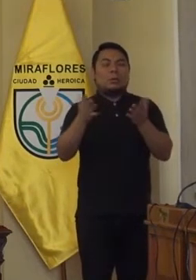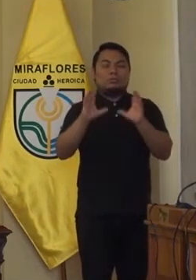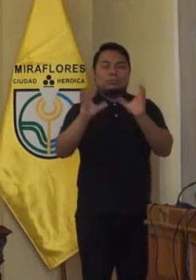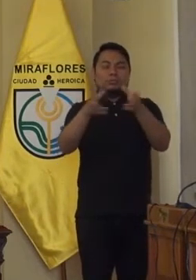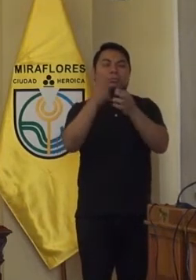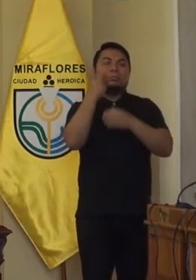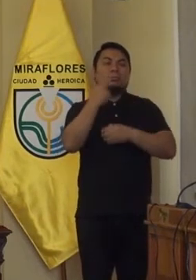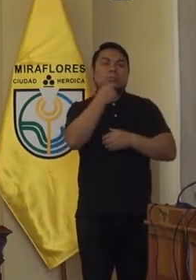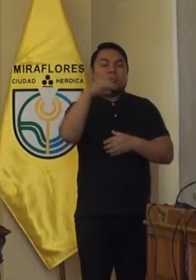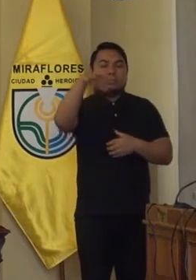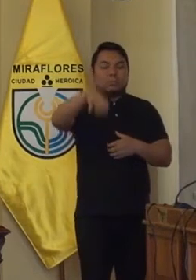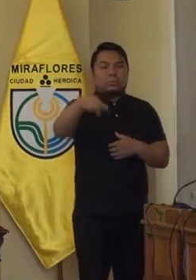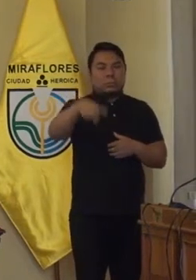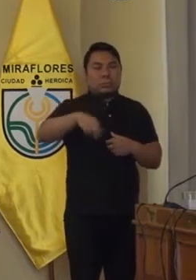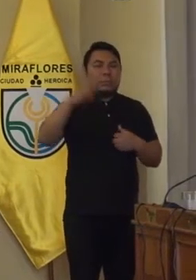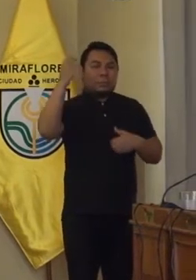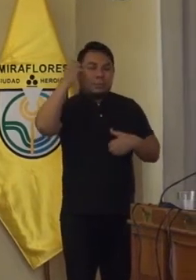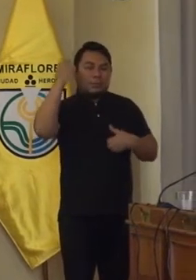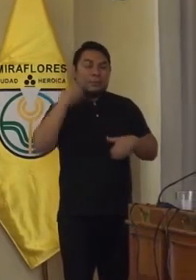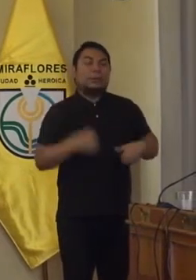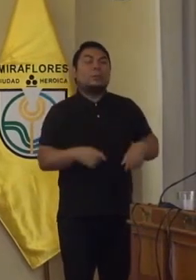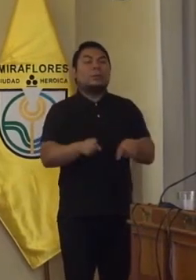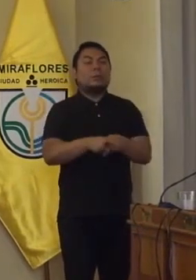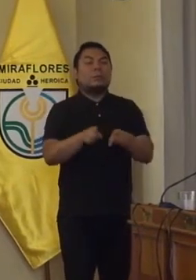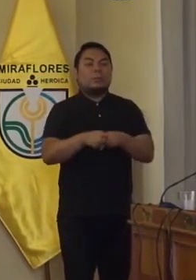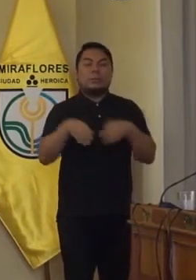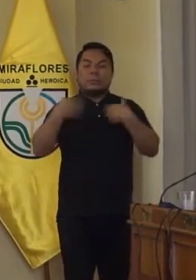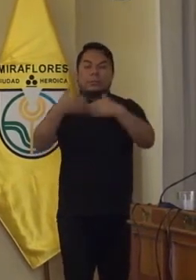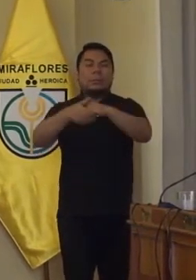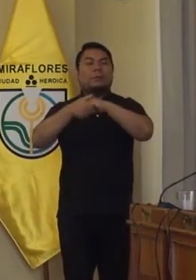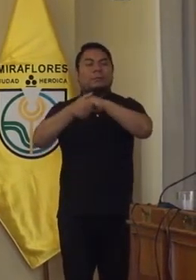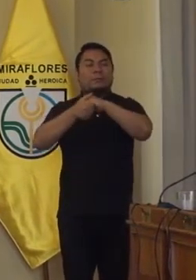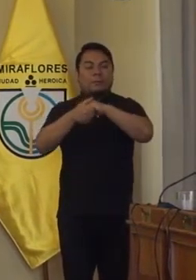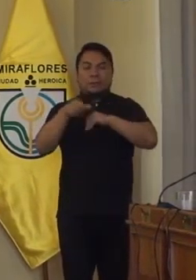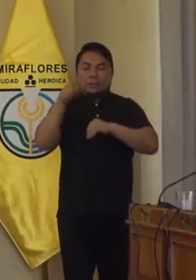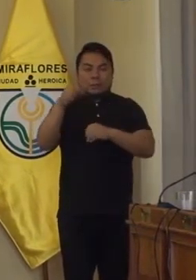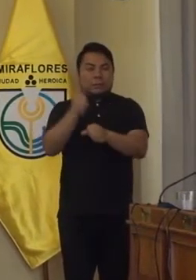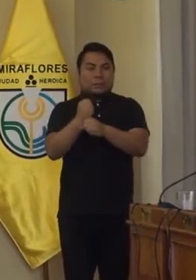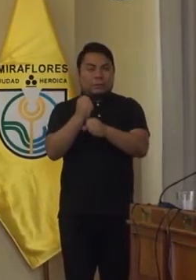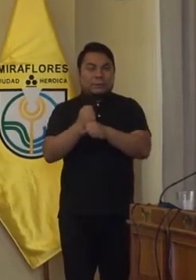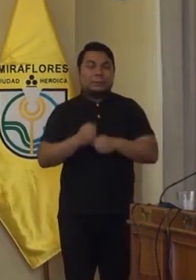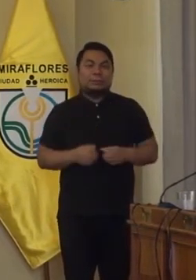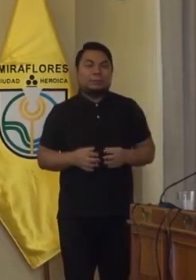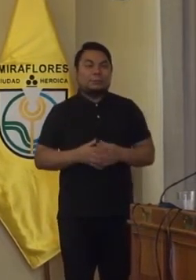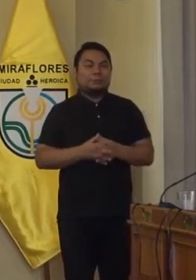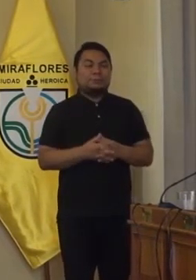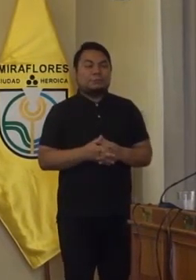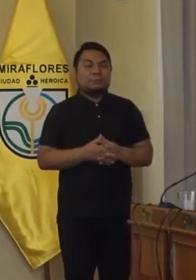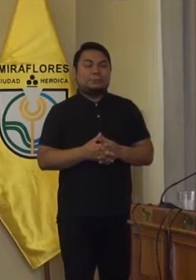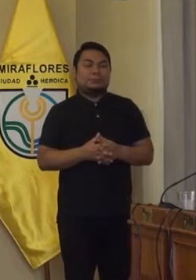para el distrito de Miraflores y expresa las felicitaciones a la gestión.